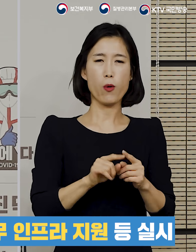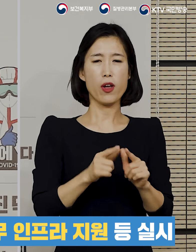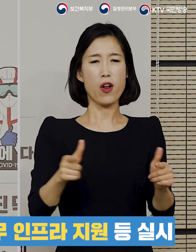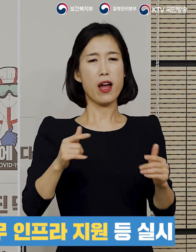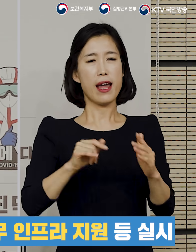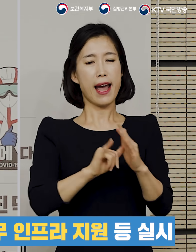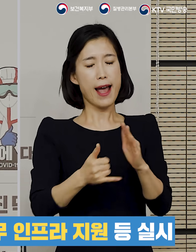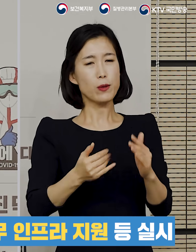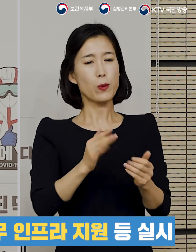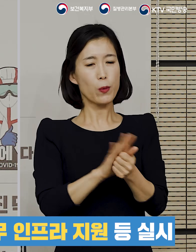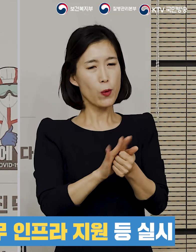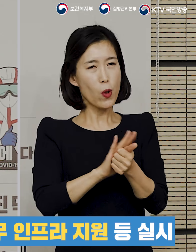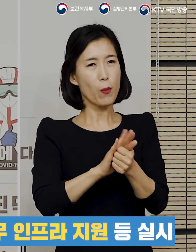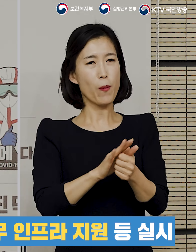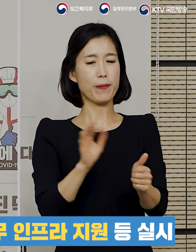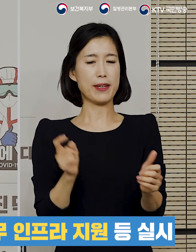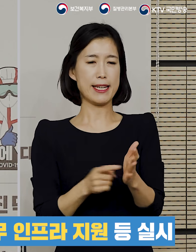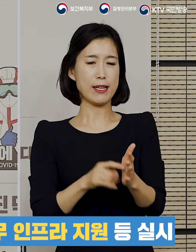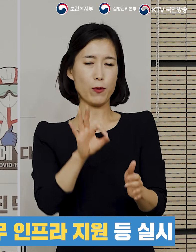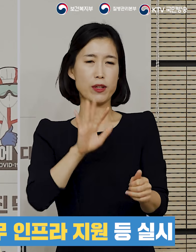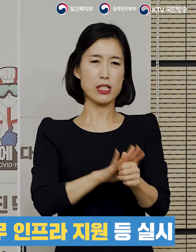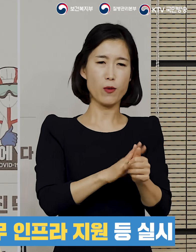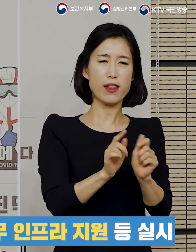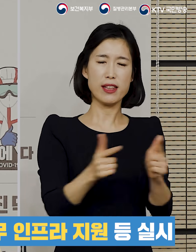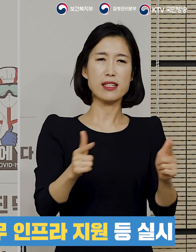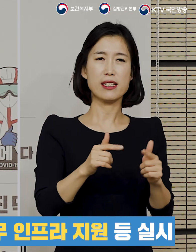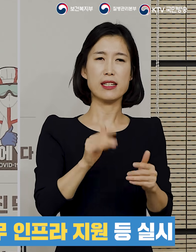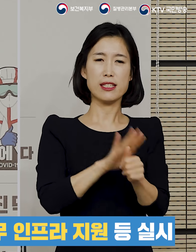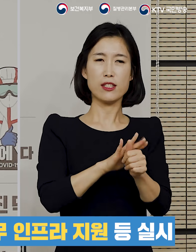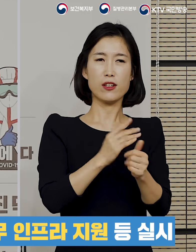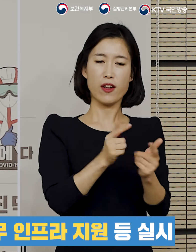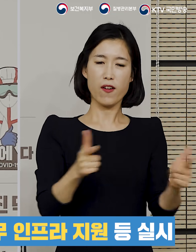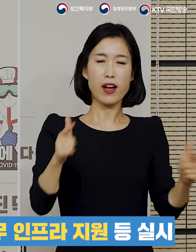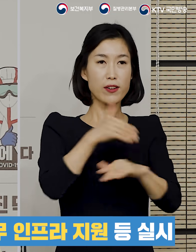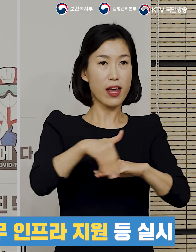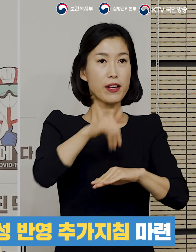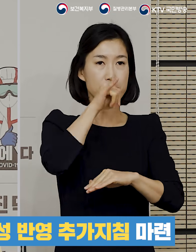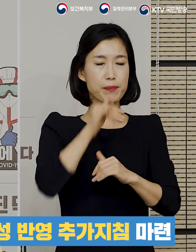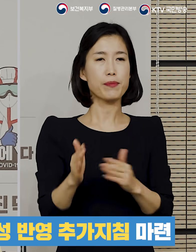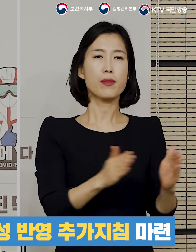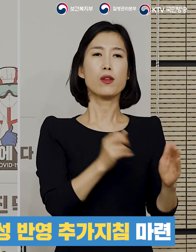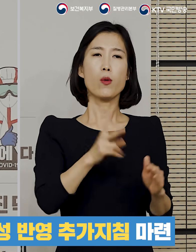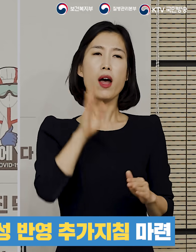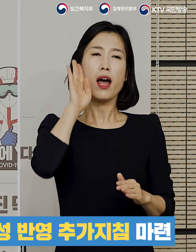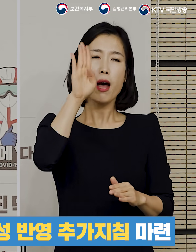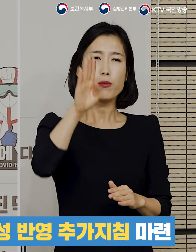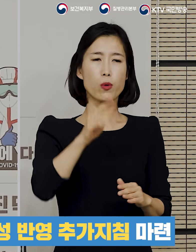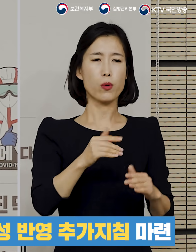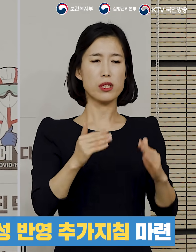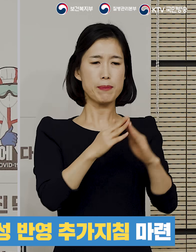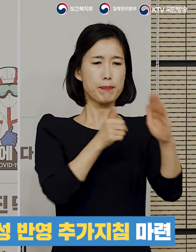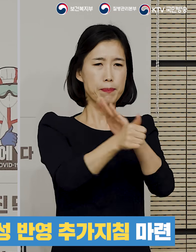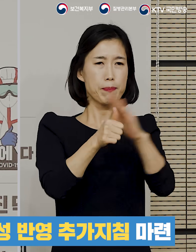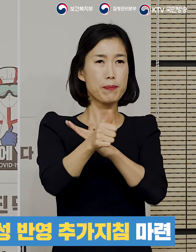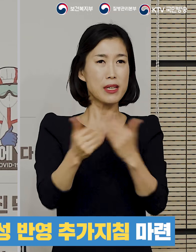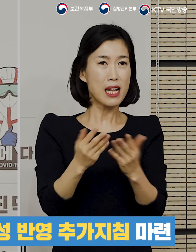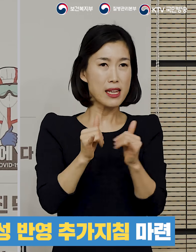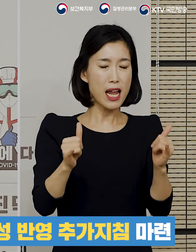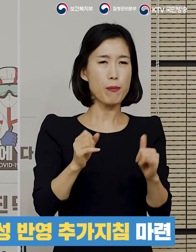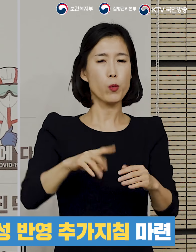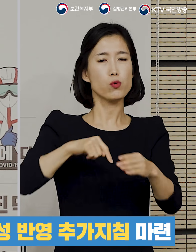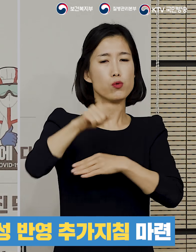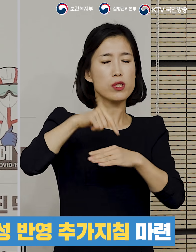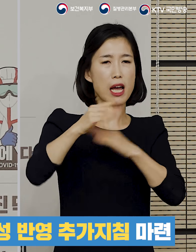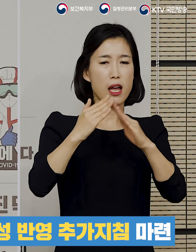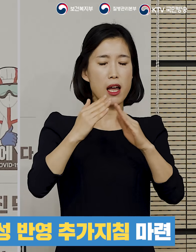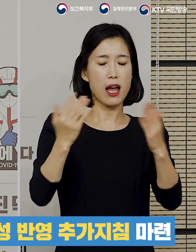지원, 가족 돌봄 비용 긴급 지원을 실시하게 됩니다. 또한 향후 방문 노동자나 출장과